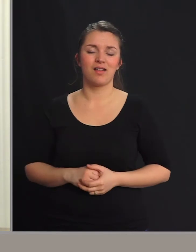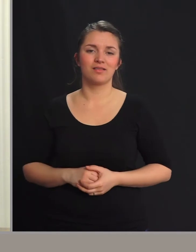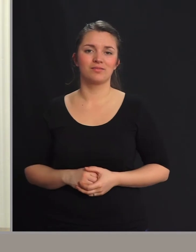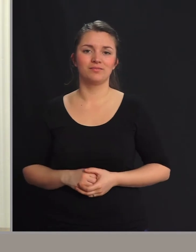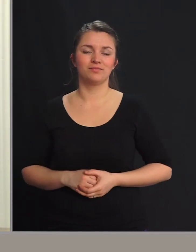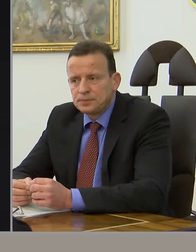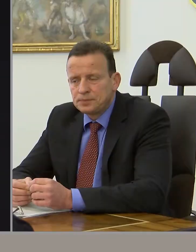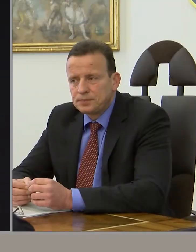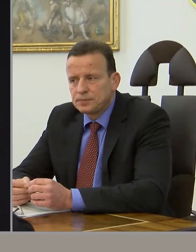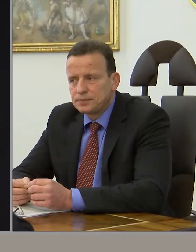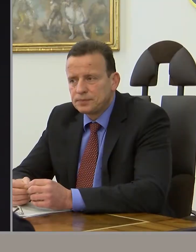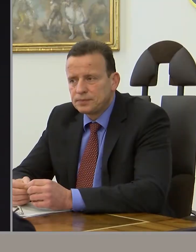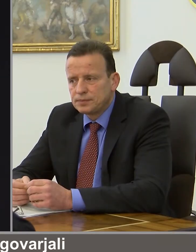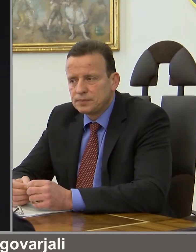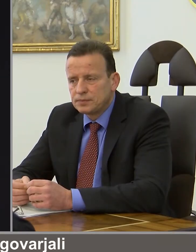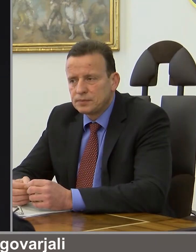realizirati.